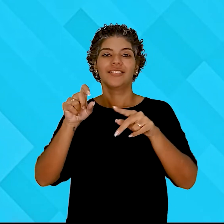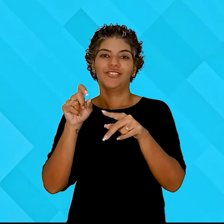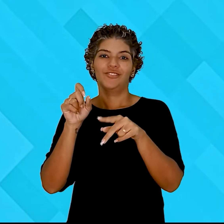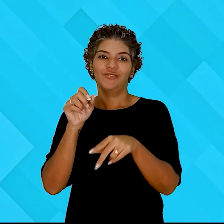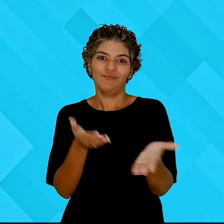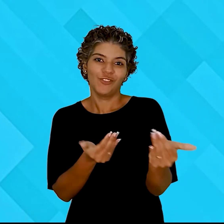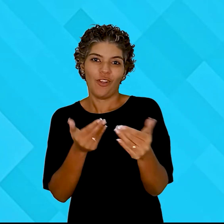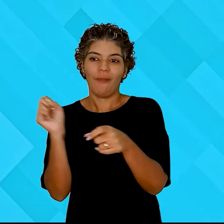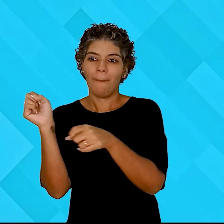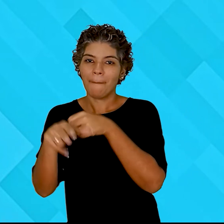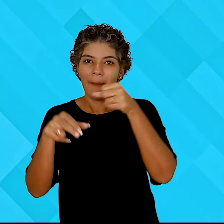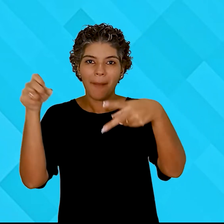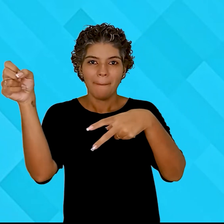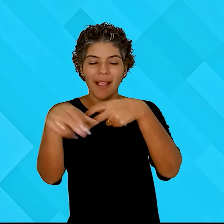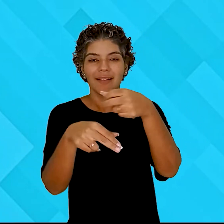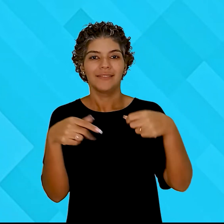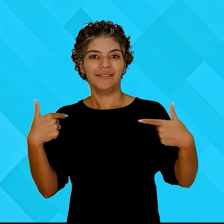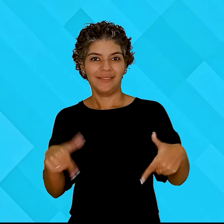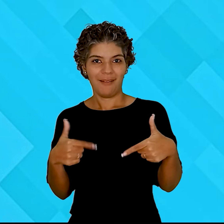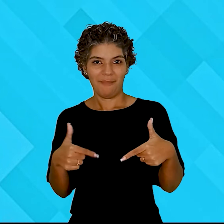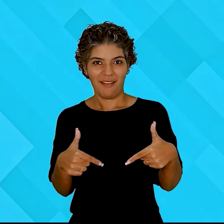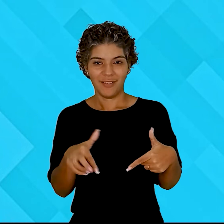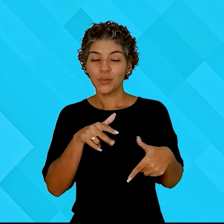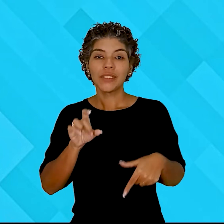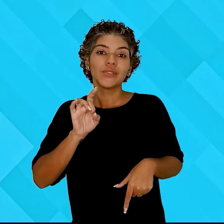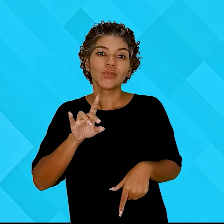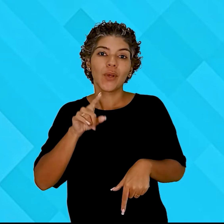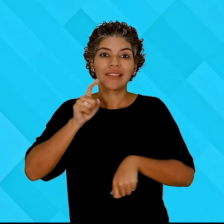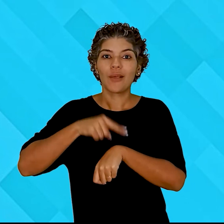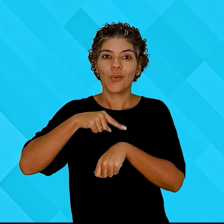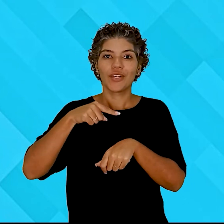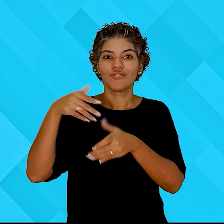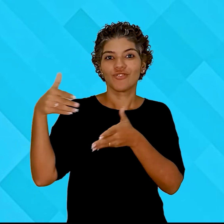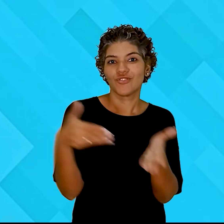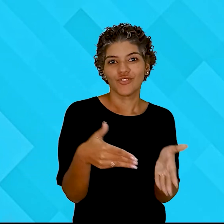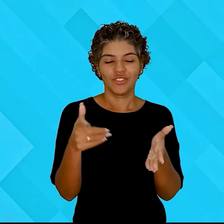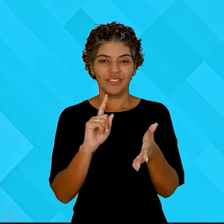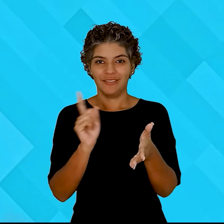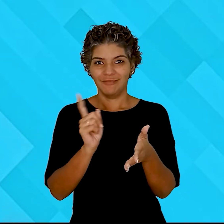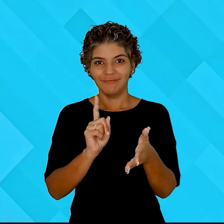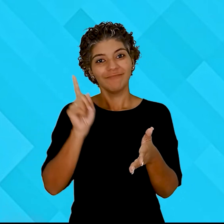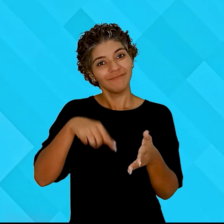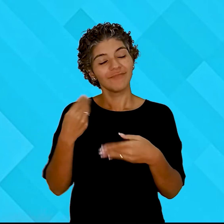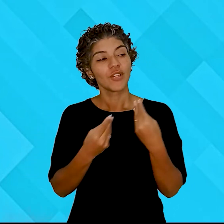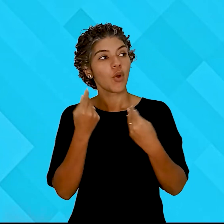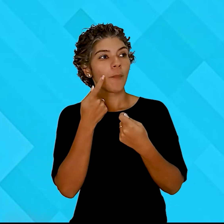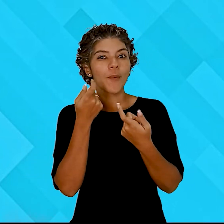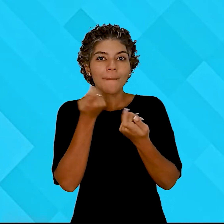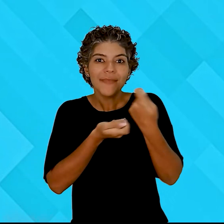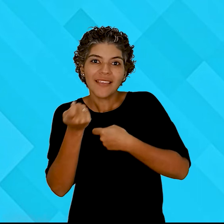enxergando. Somente o trabalhador, a trabalhadora podem dizer como o mercado funciona. Não vão ser os economistas, não vão